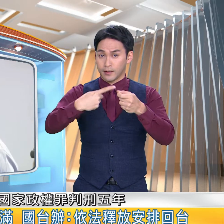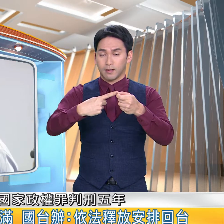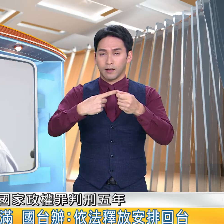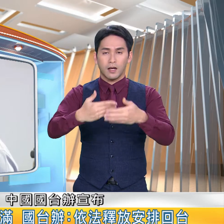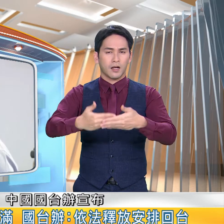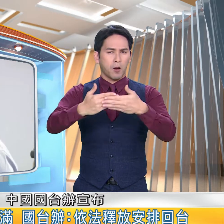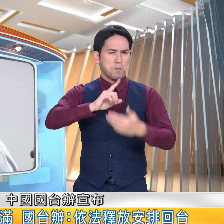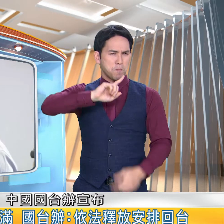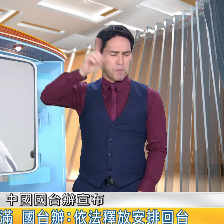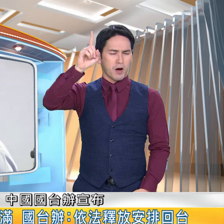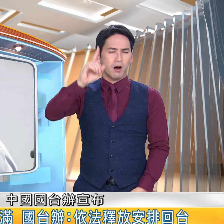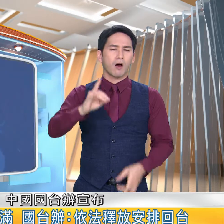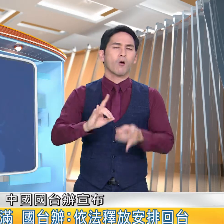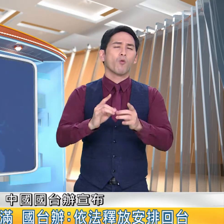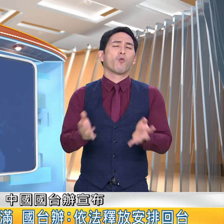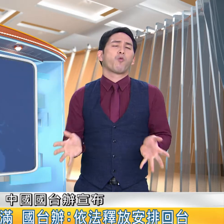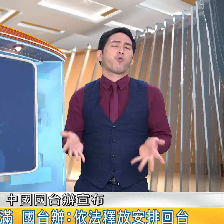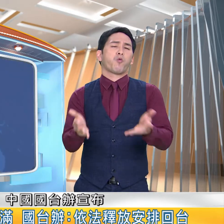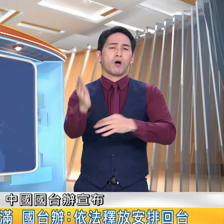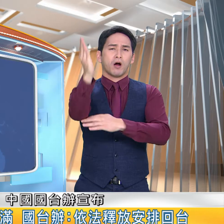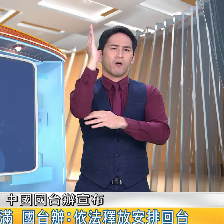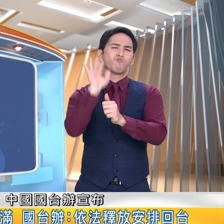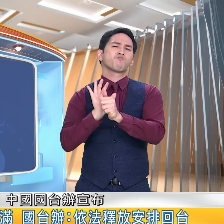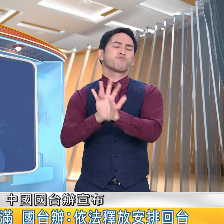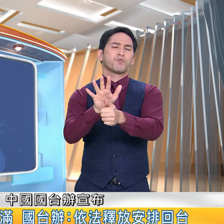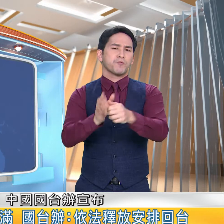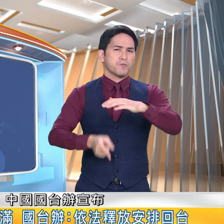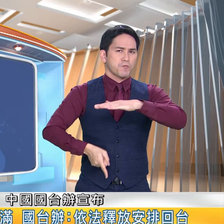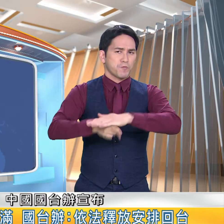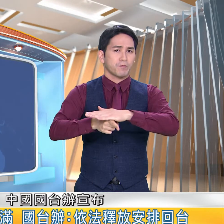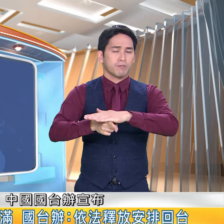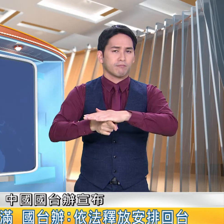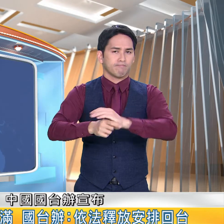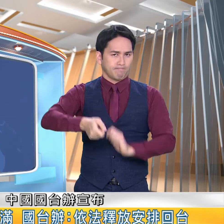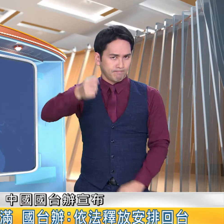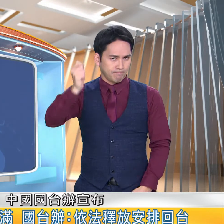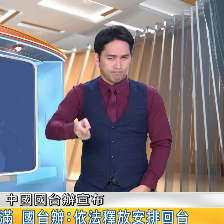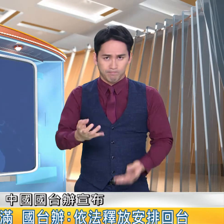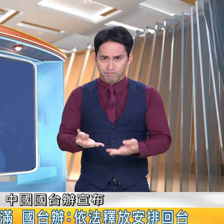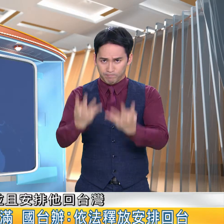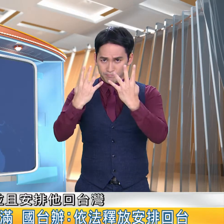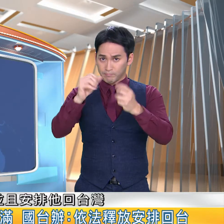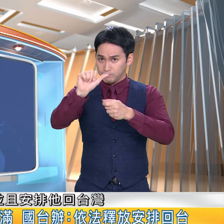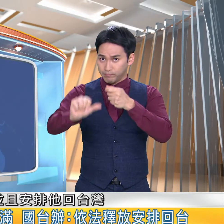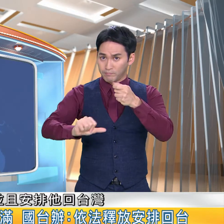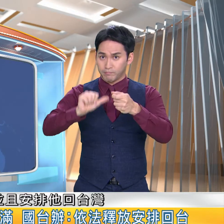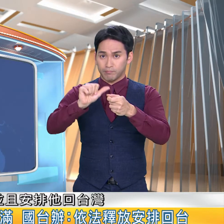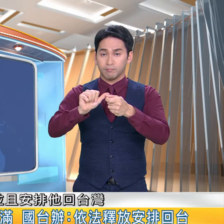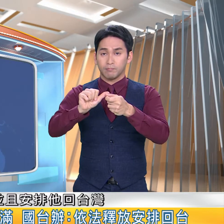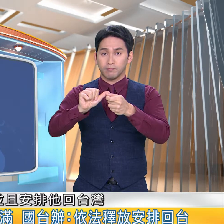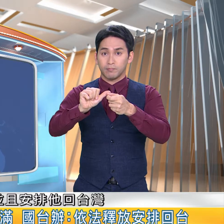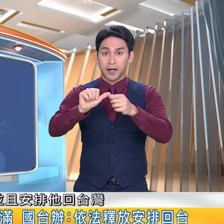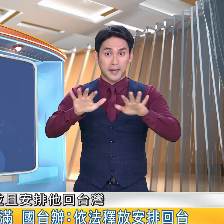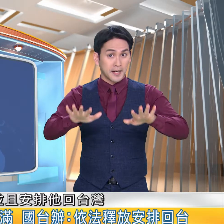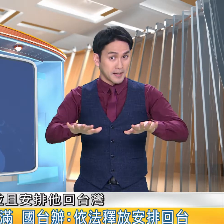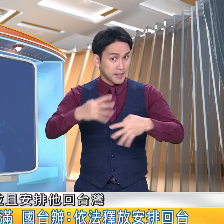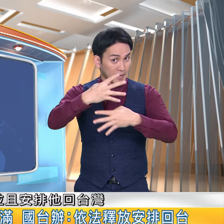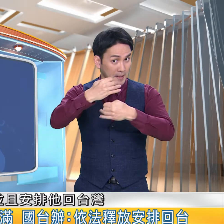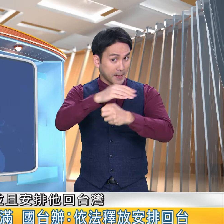五年，今天服刑期满。中国国台办宣布将如期释放，并且